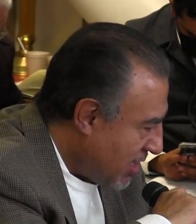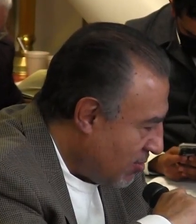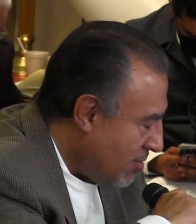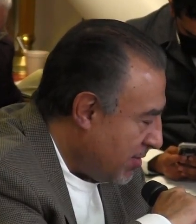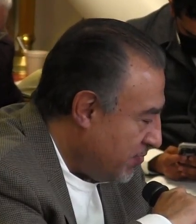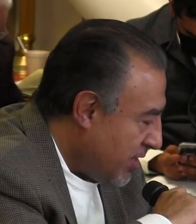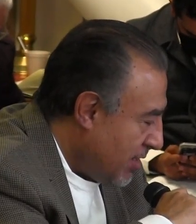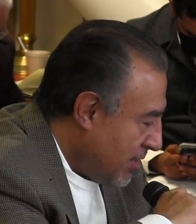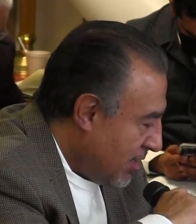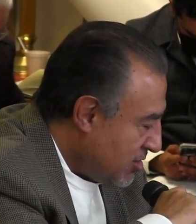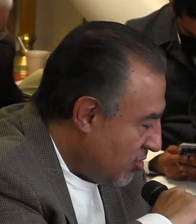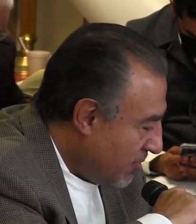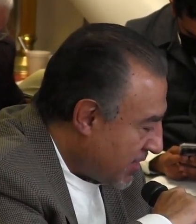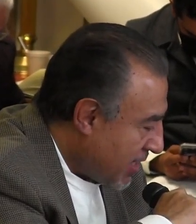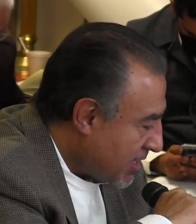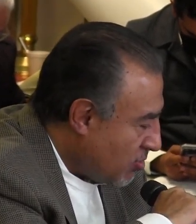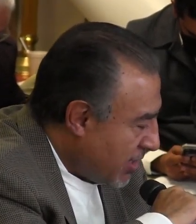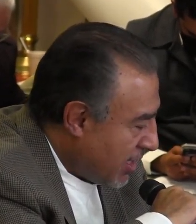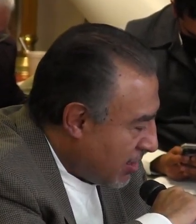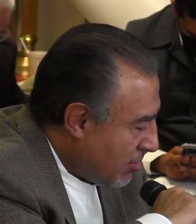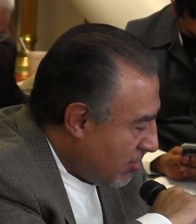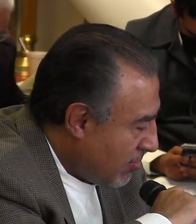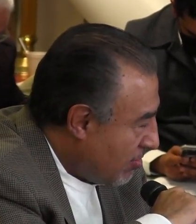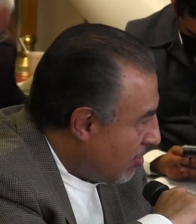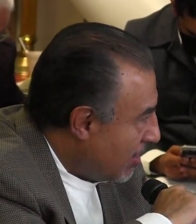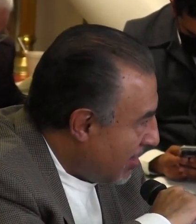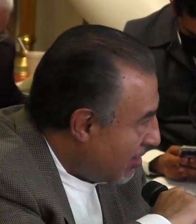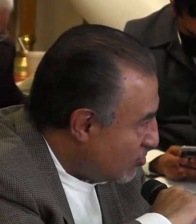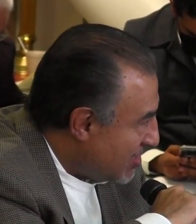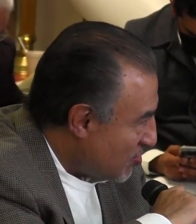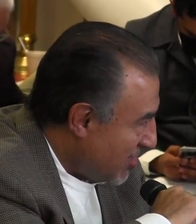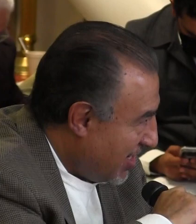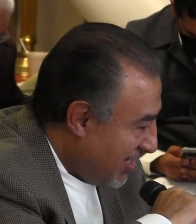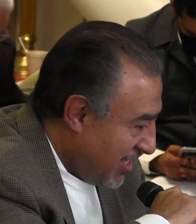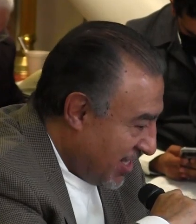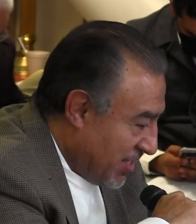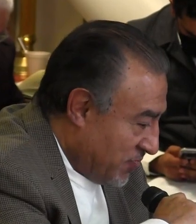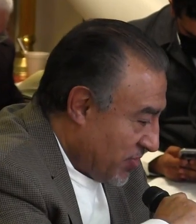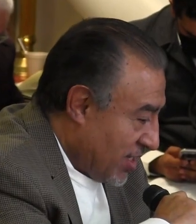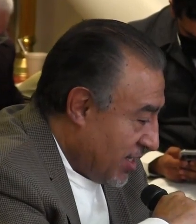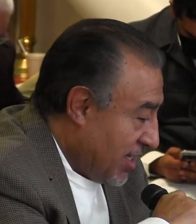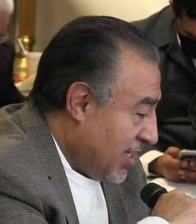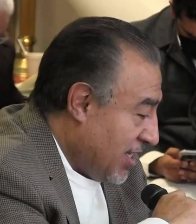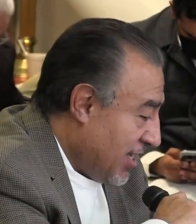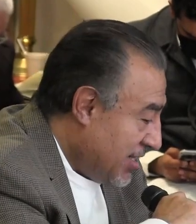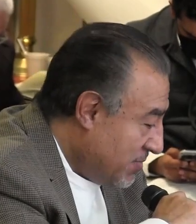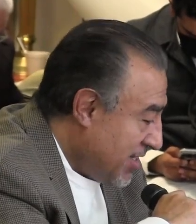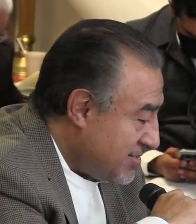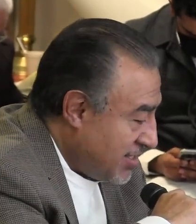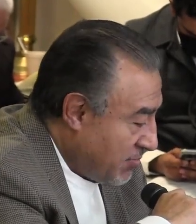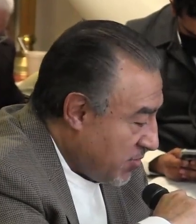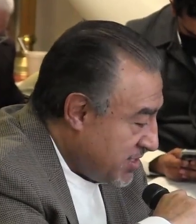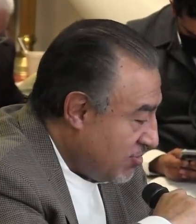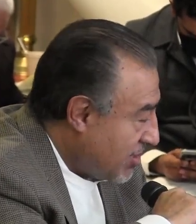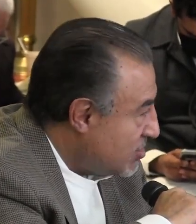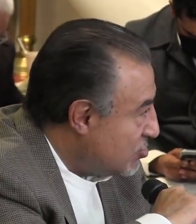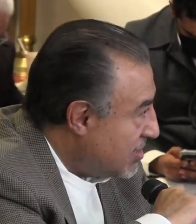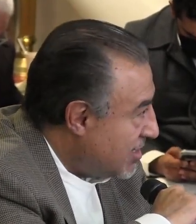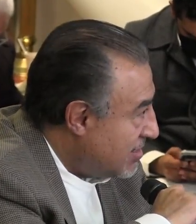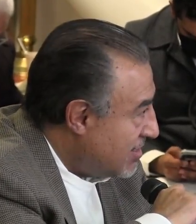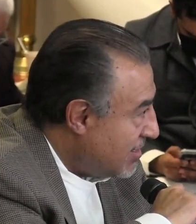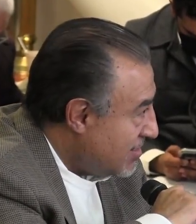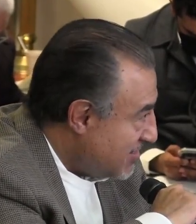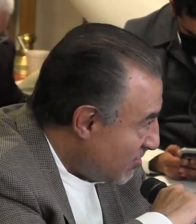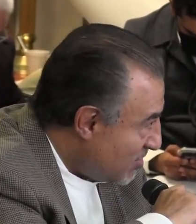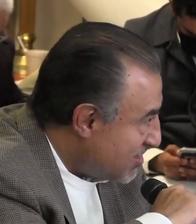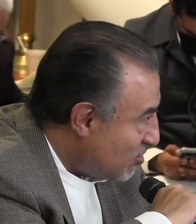Gerardo Villanueva en su amplia trayectoria en la lucha social. Y además, aprovechando que es